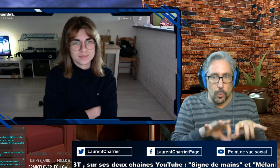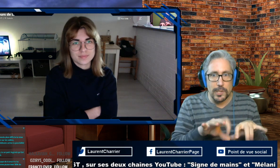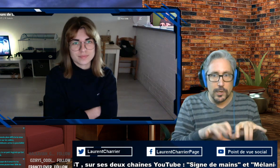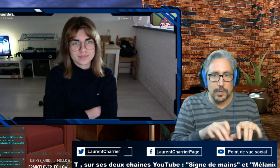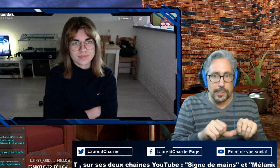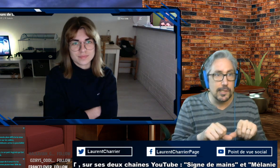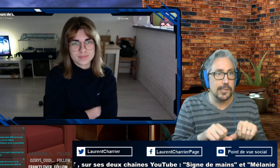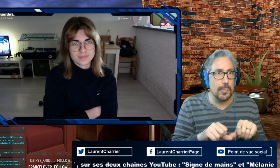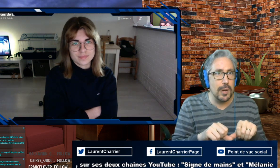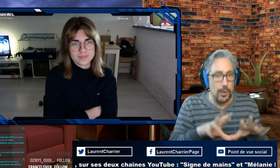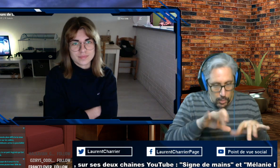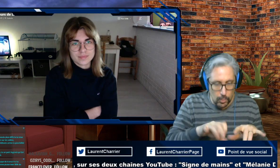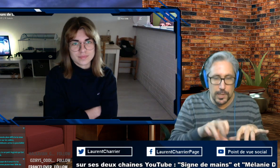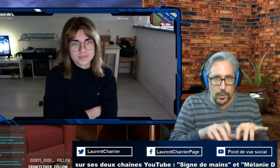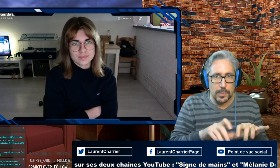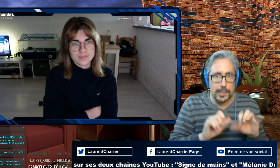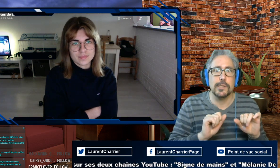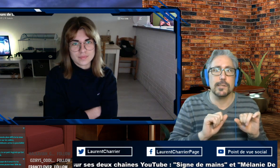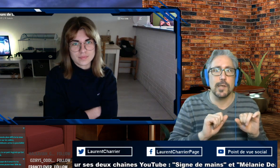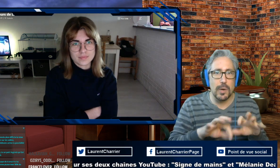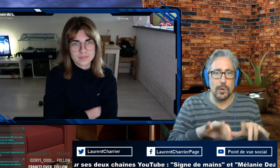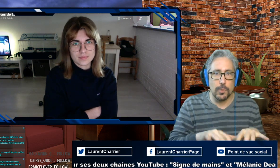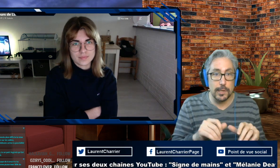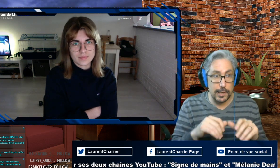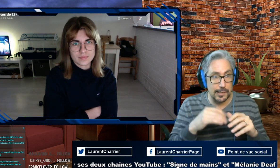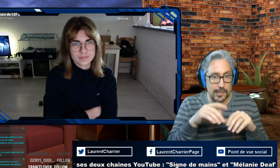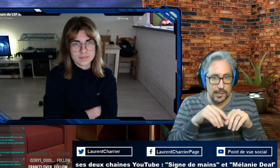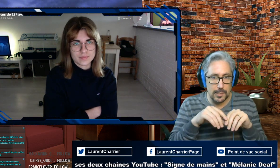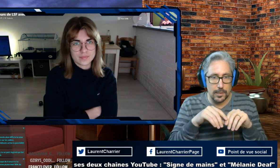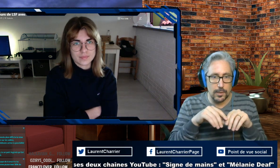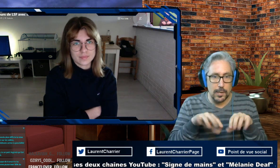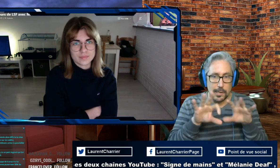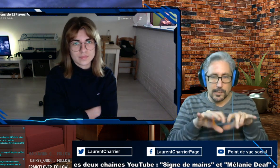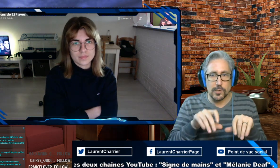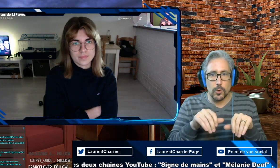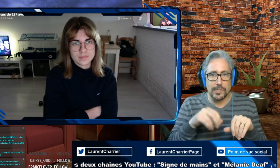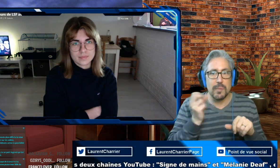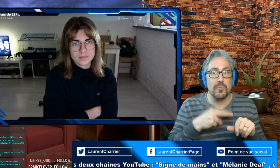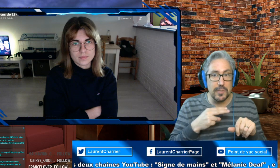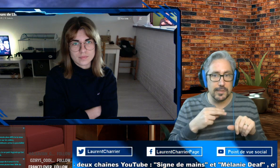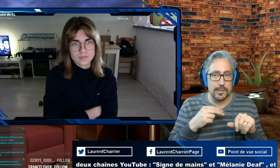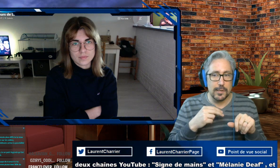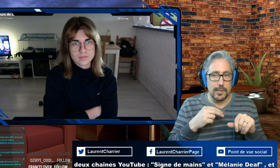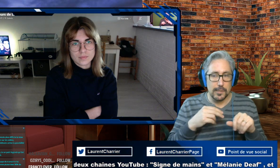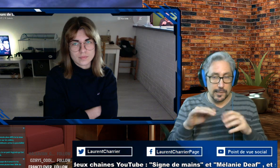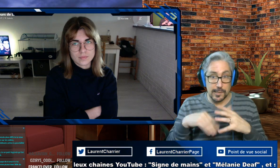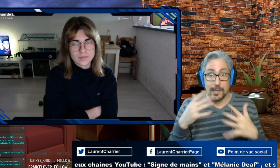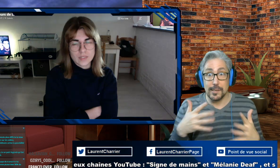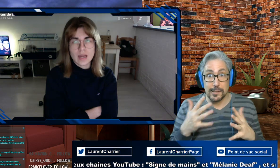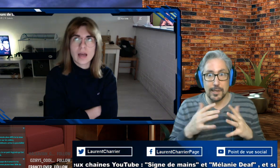vraiment, on écrit, ça parle, on écrit, ça parle, on écrit. Et si on tape vite,